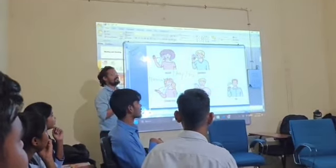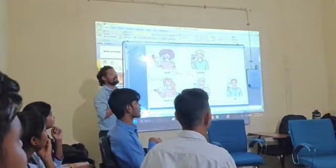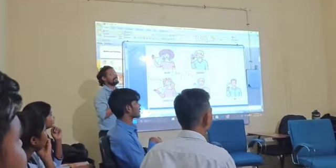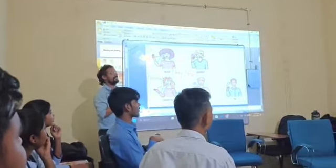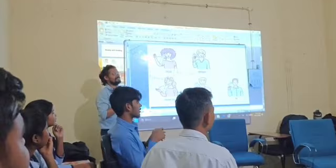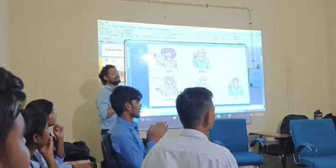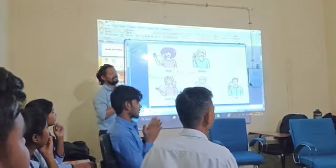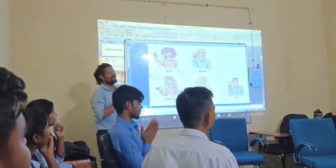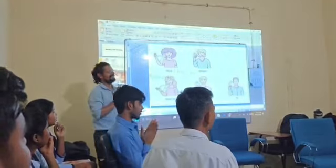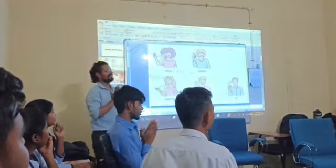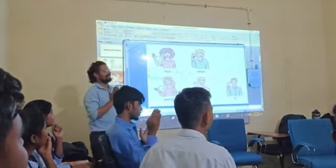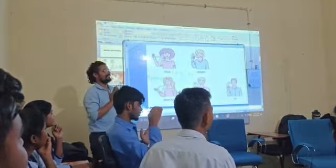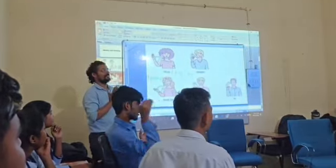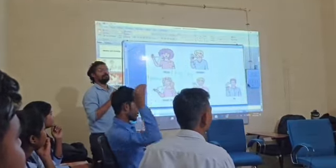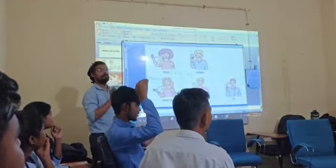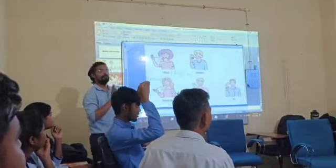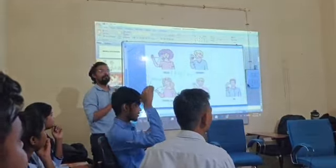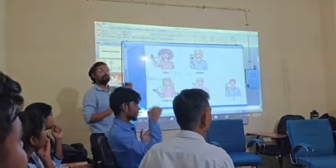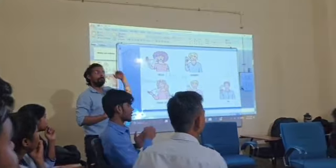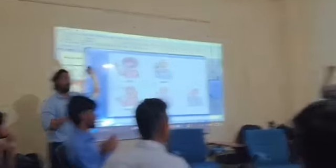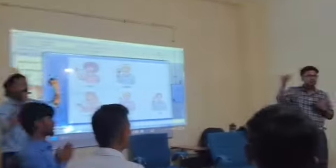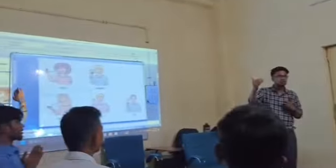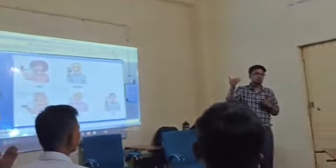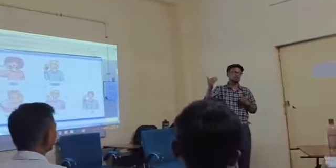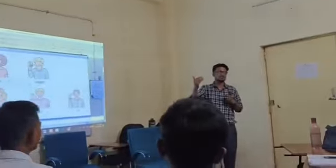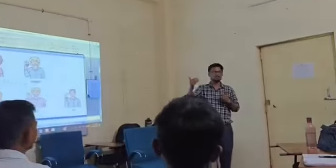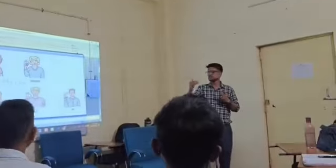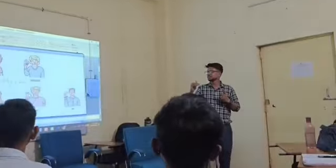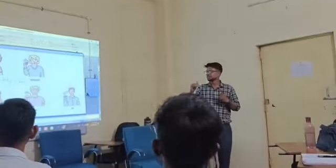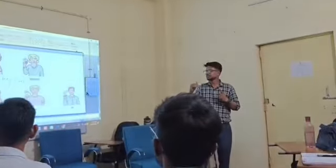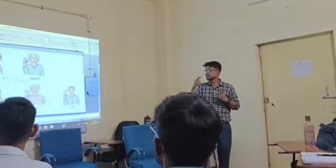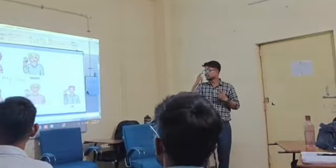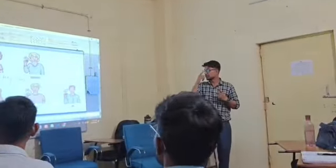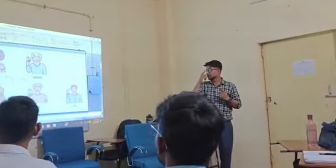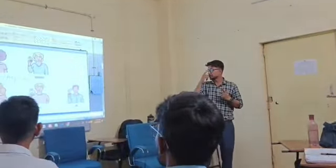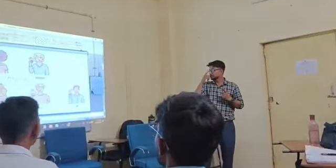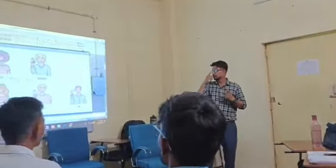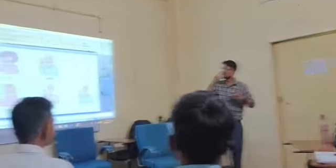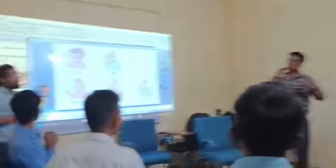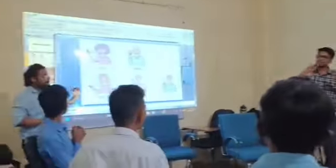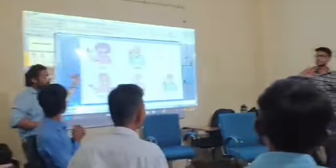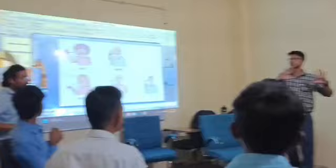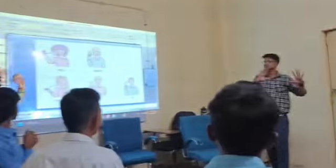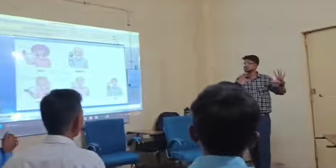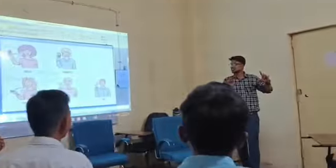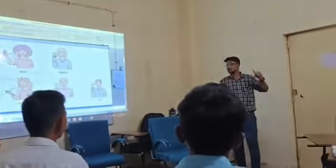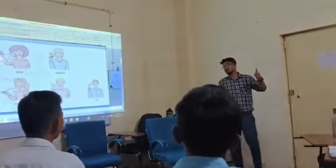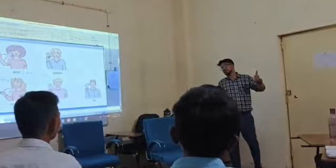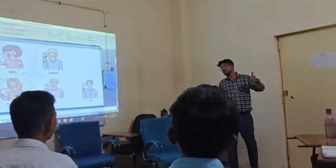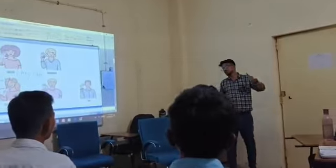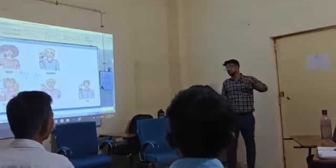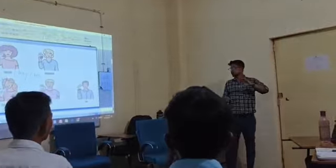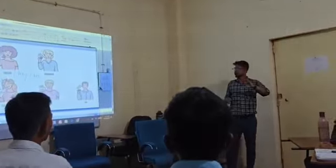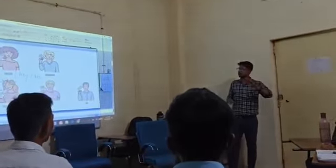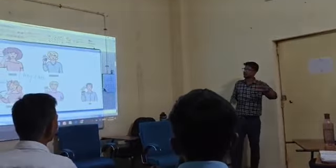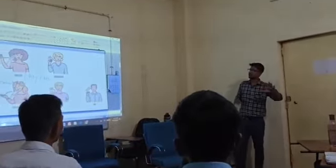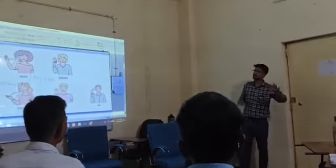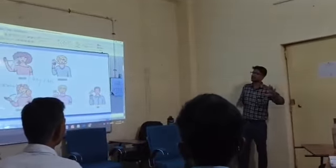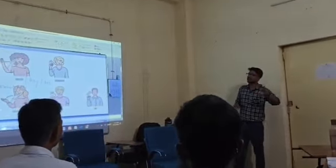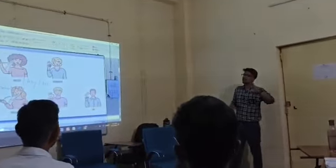एक नमस्ते होता है जब कोई बड़ा होता है, ठीक है। वो ठीक है, रिलीजन आप सही बोल रहे हो, वो भी एक पॉइंट है।